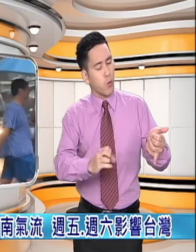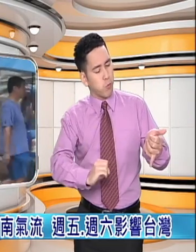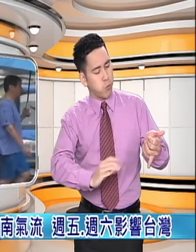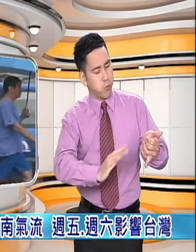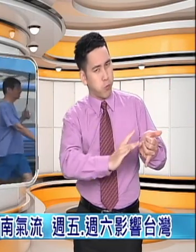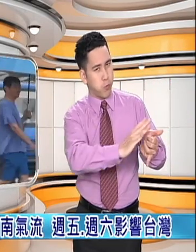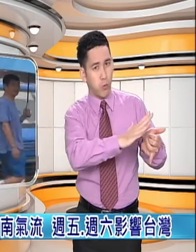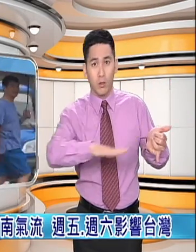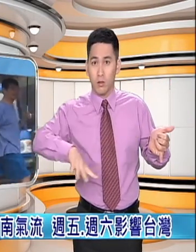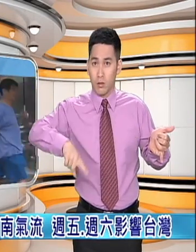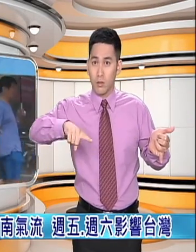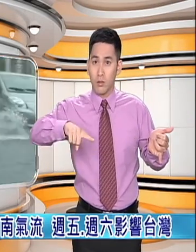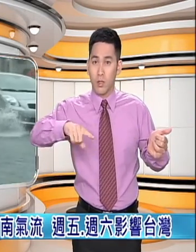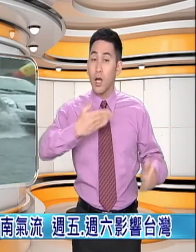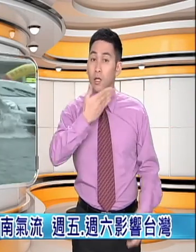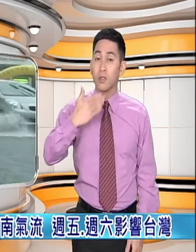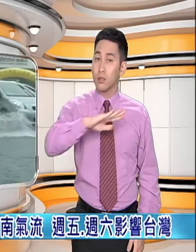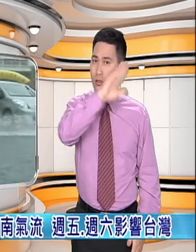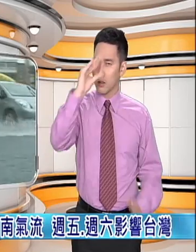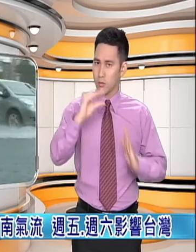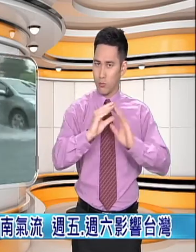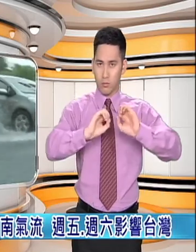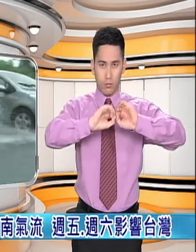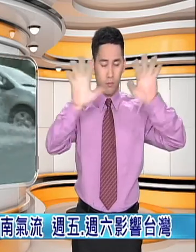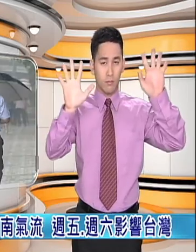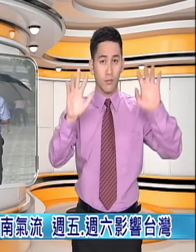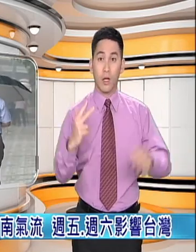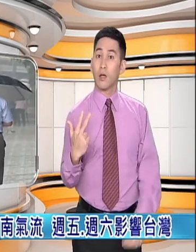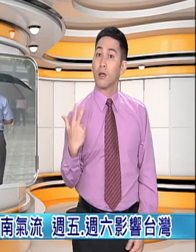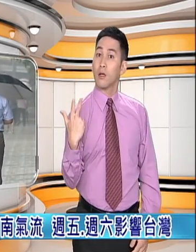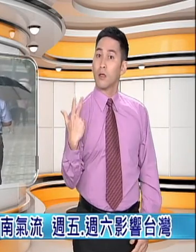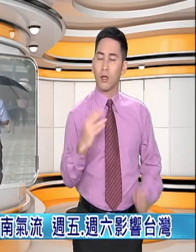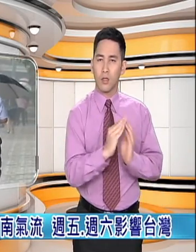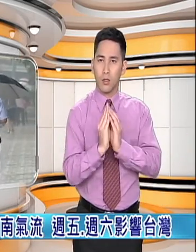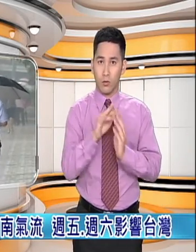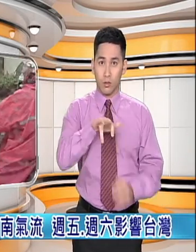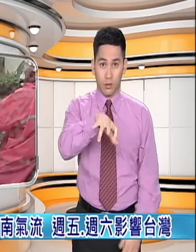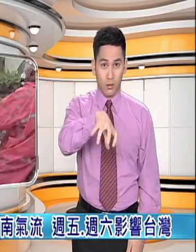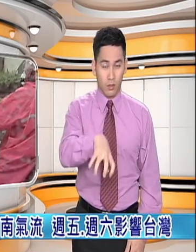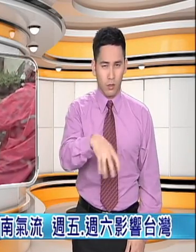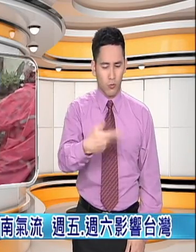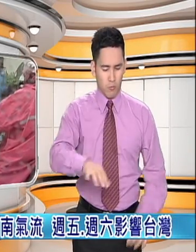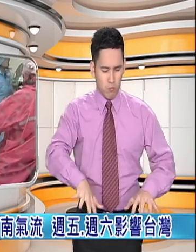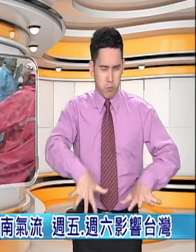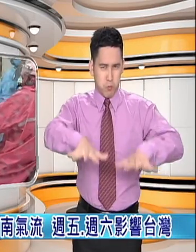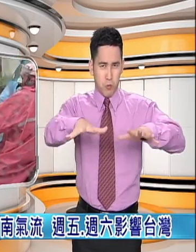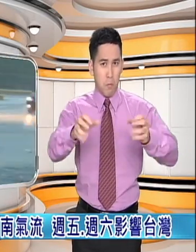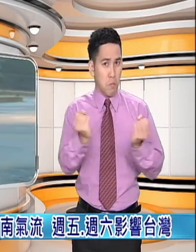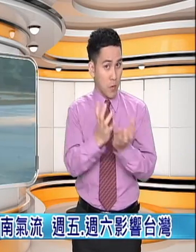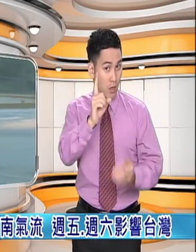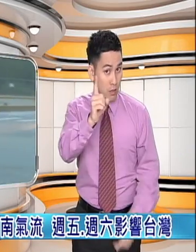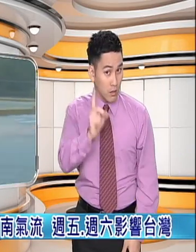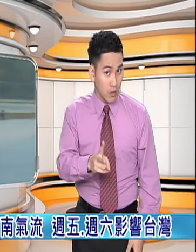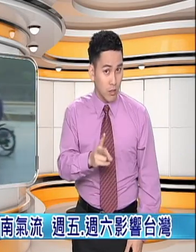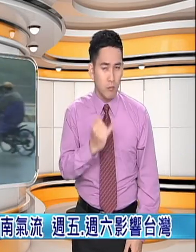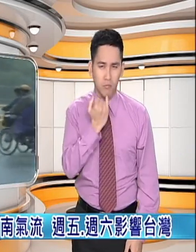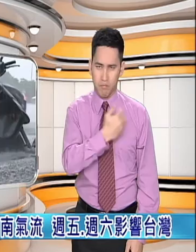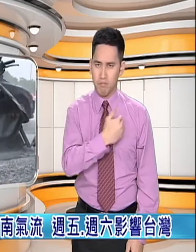气流在周五或周六报到。气象局指出，上个礼拜的桃园机场淹大水很可能重